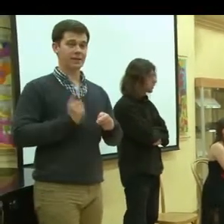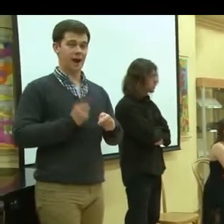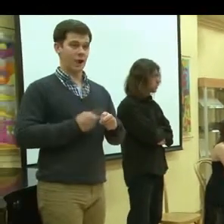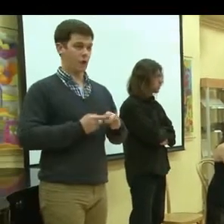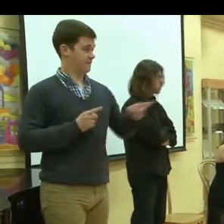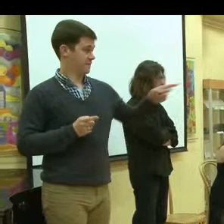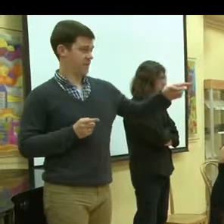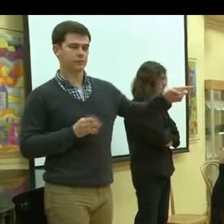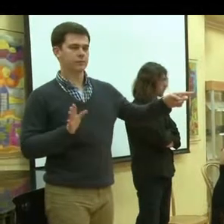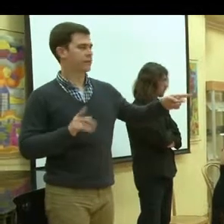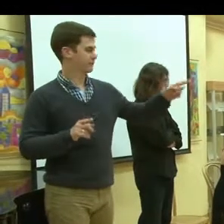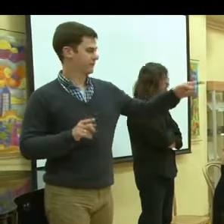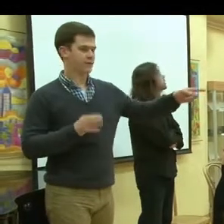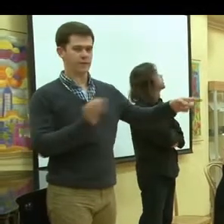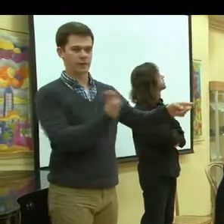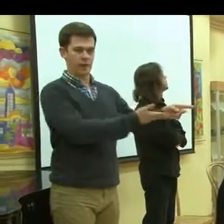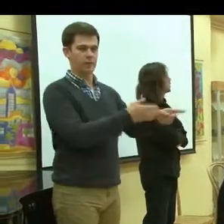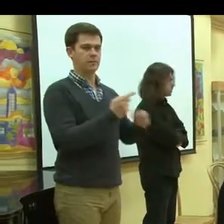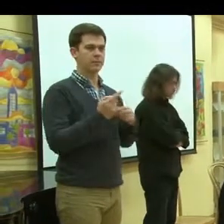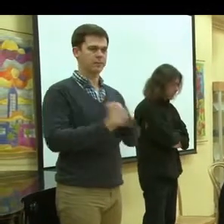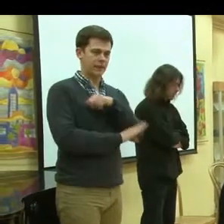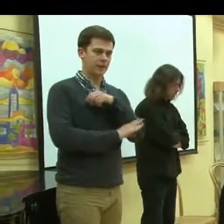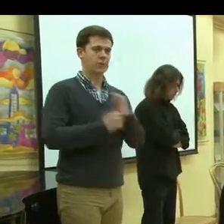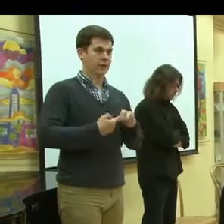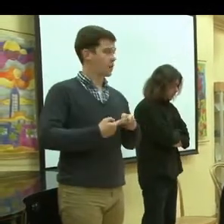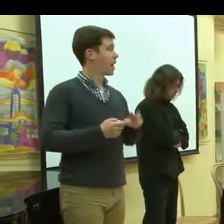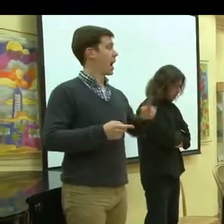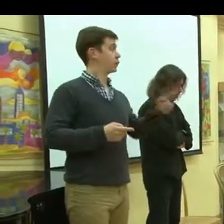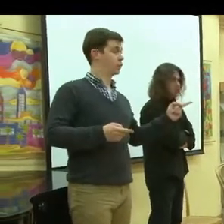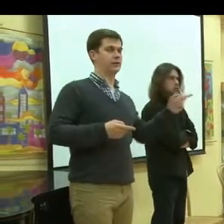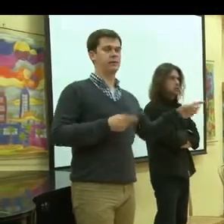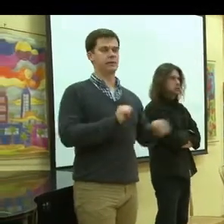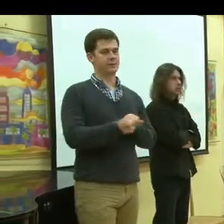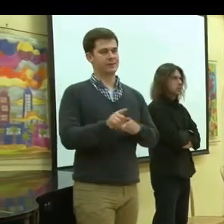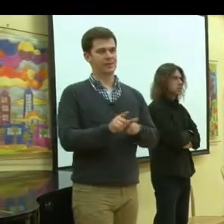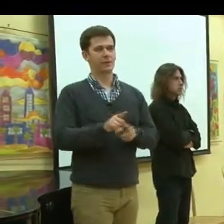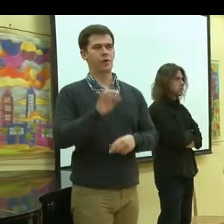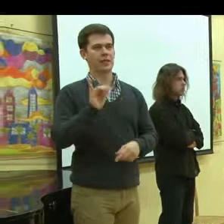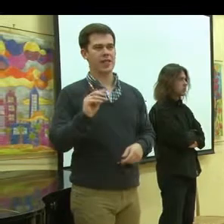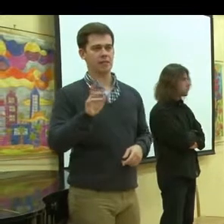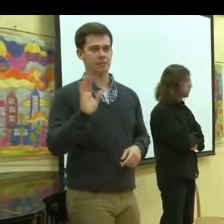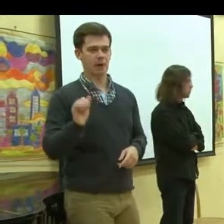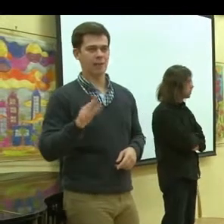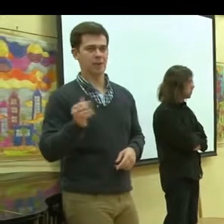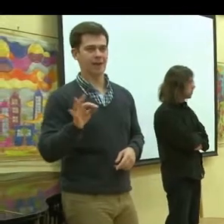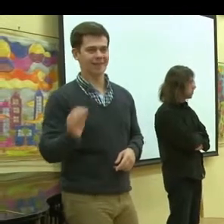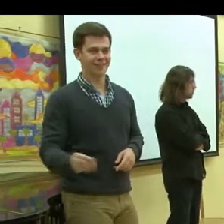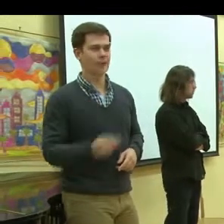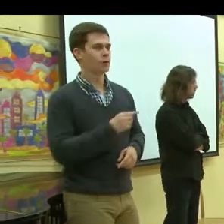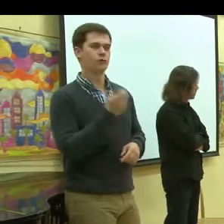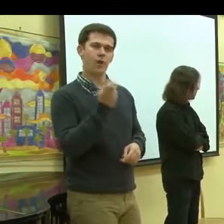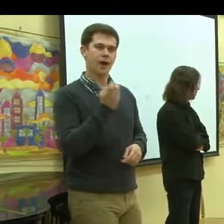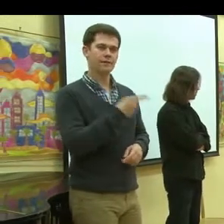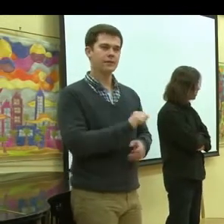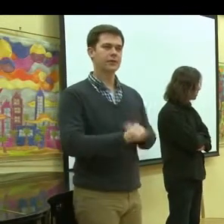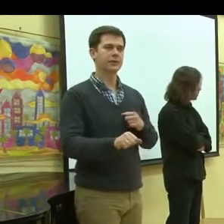kolejny przedmiot, który Państwo otrzymają, to jest też taka tykwa do picia jerba mate i wykonana też z bardzo ciekawego